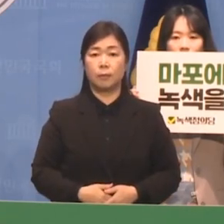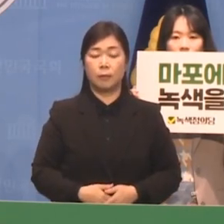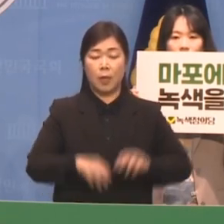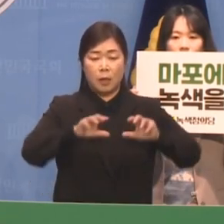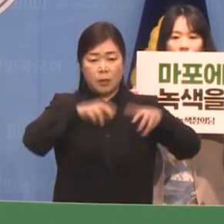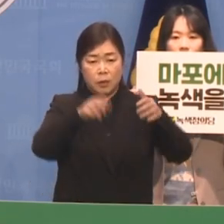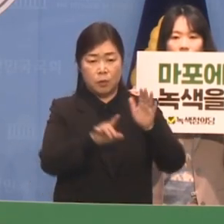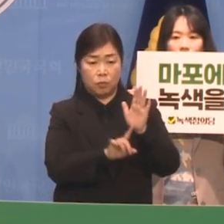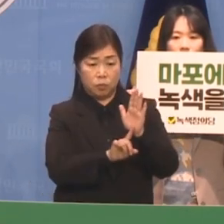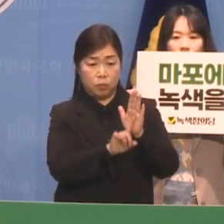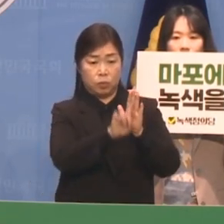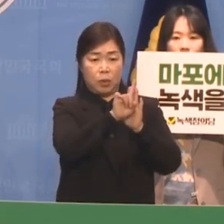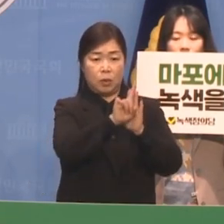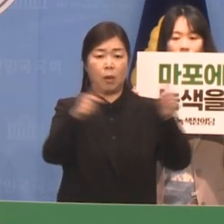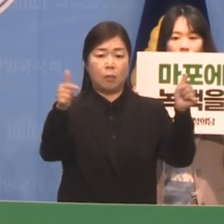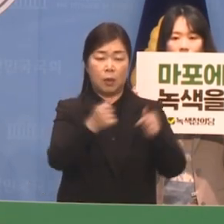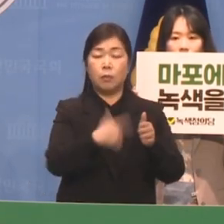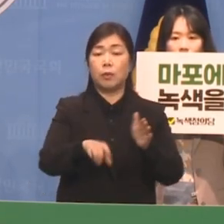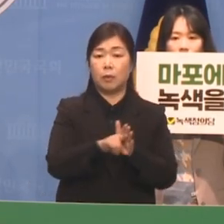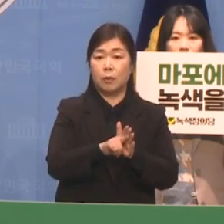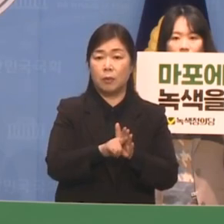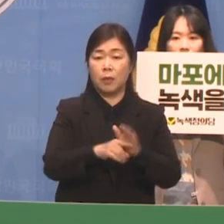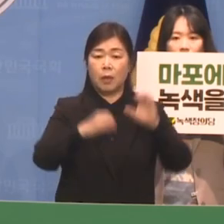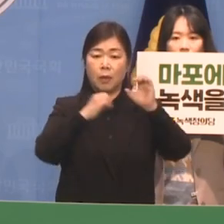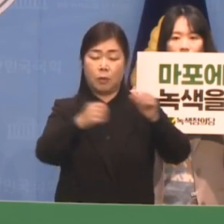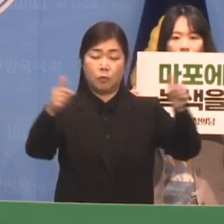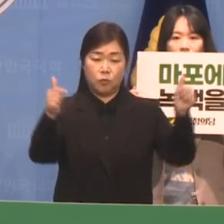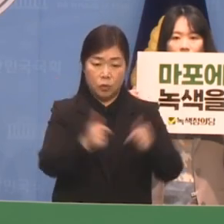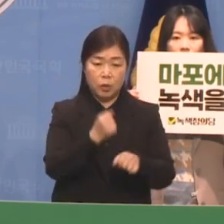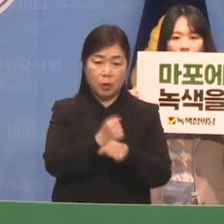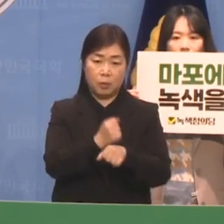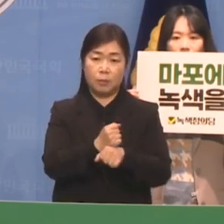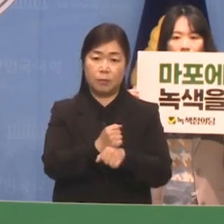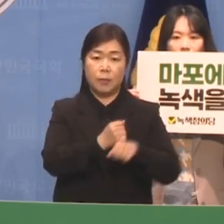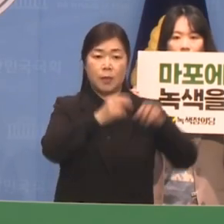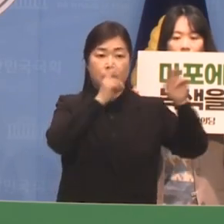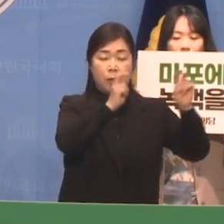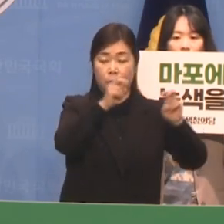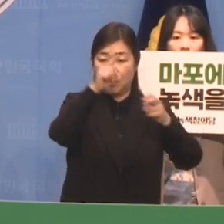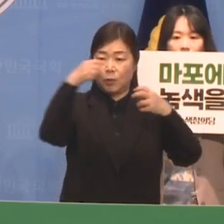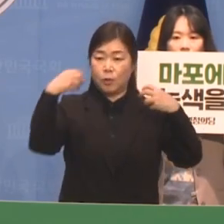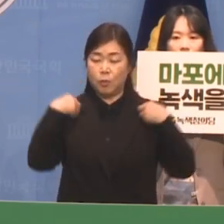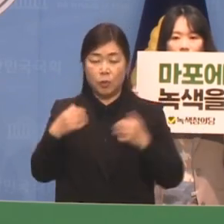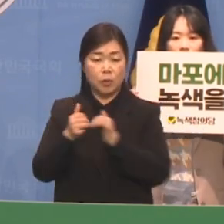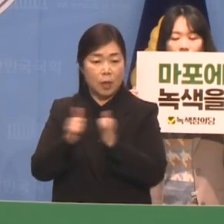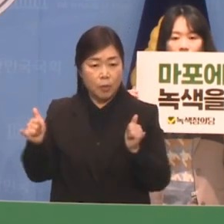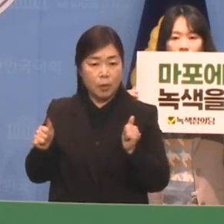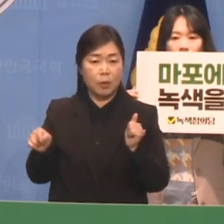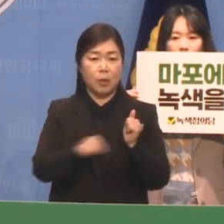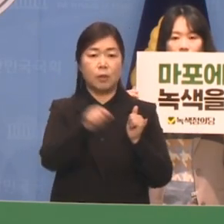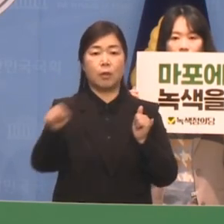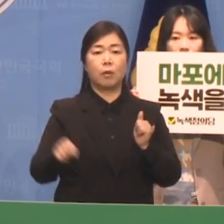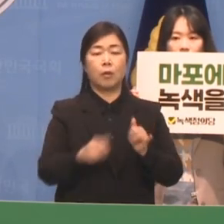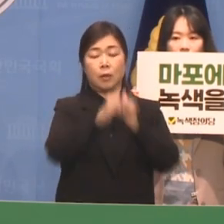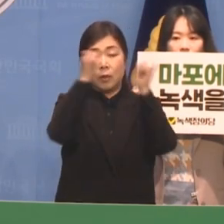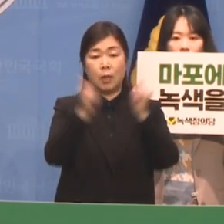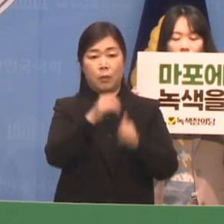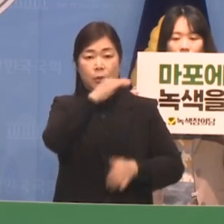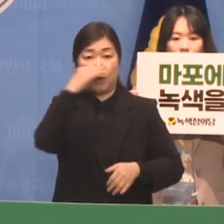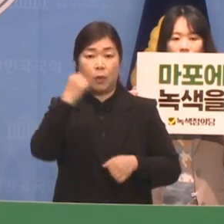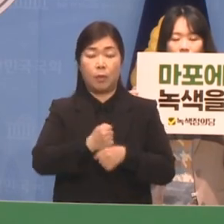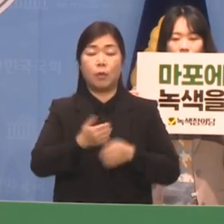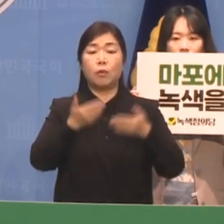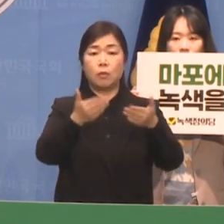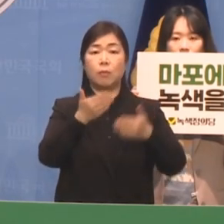탄소를 감축하고 그 과정에서 기업과 정부, 시민들 사이에 사회정의가 숨쉬도록 진보정당의